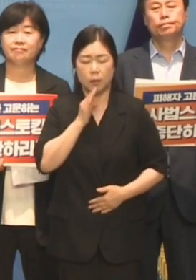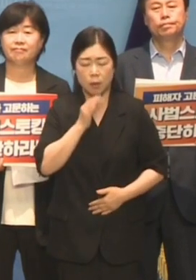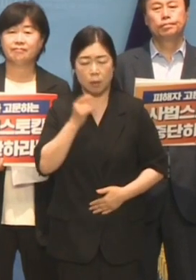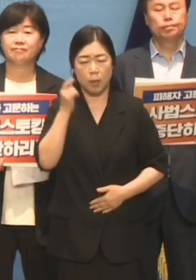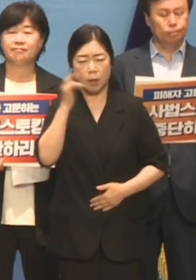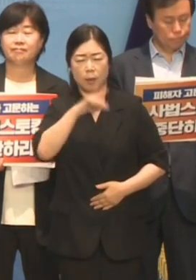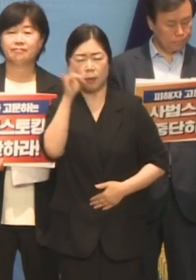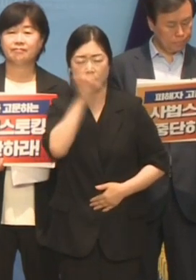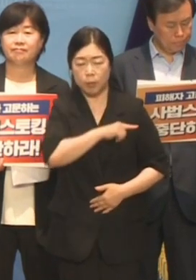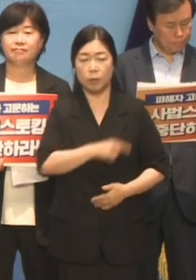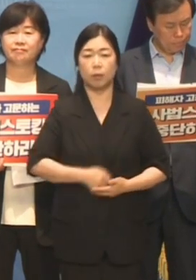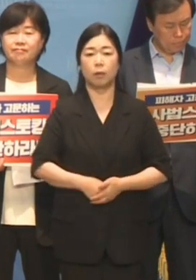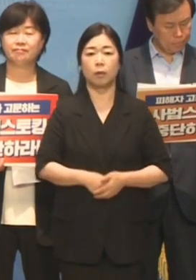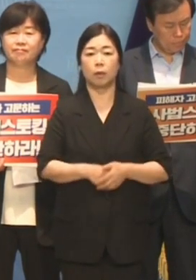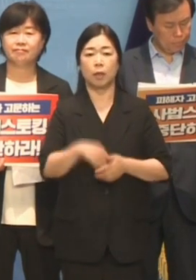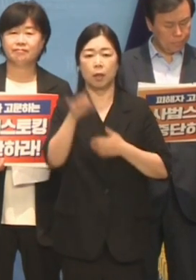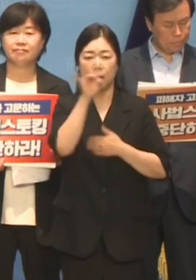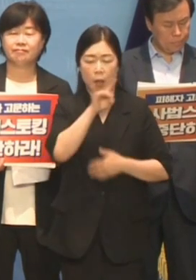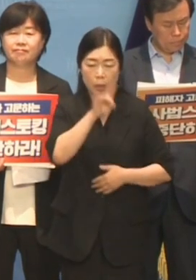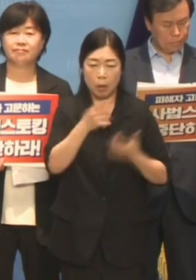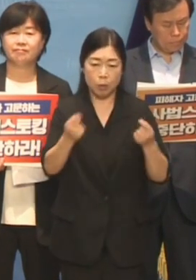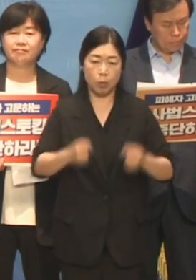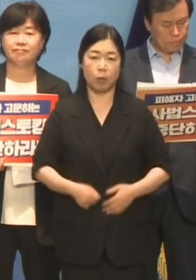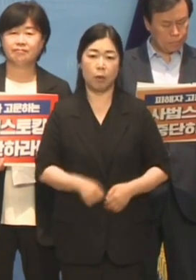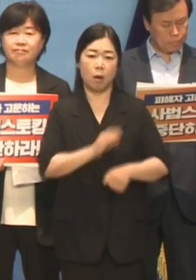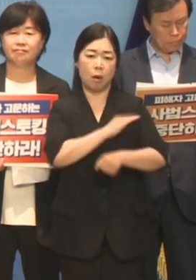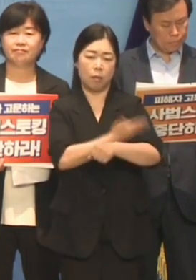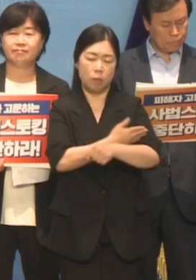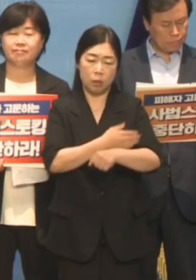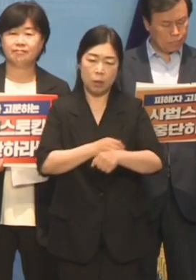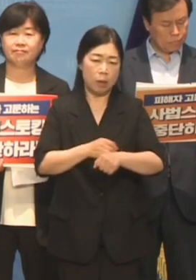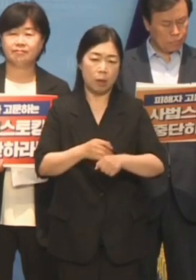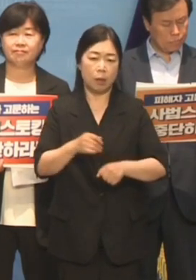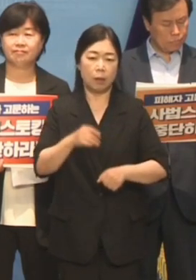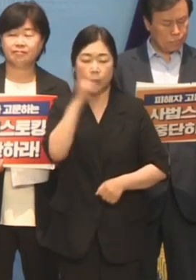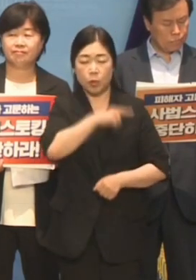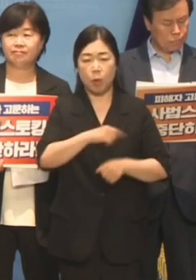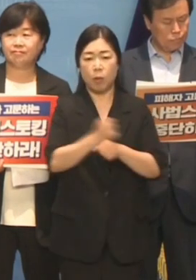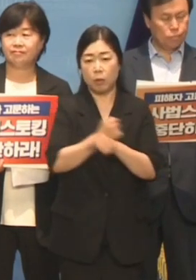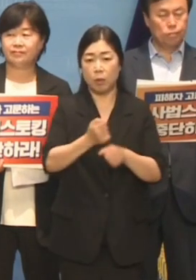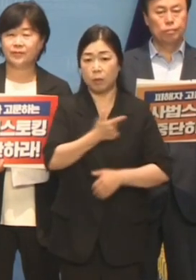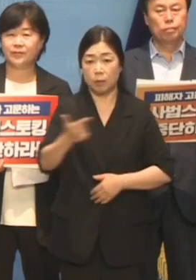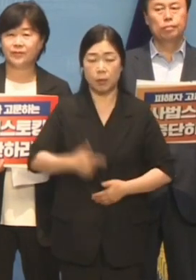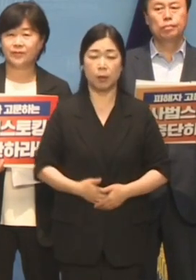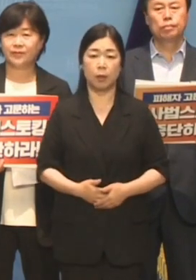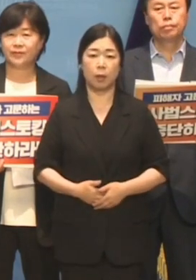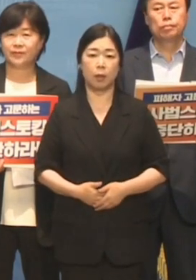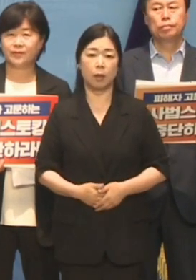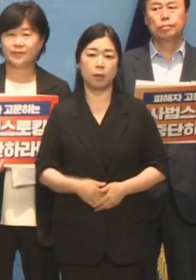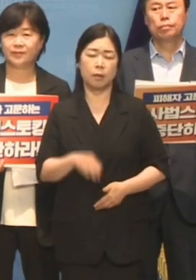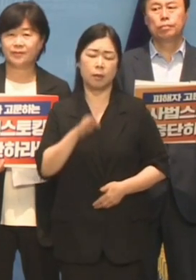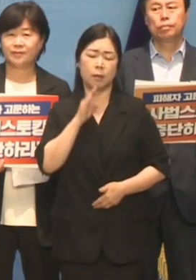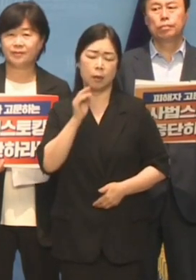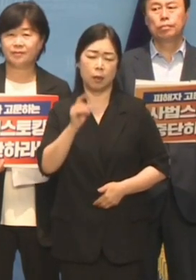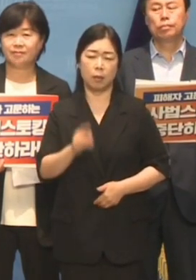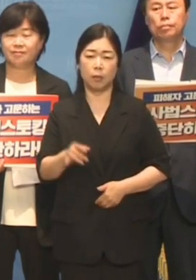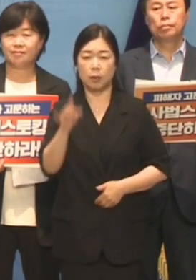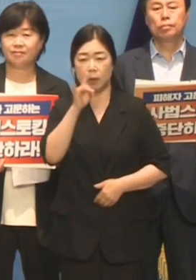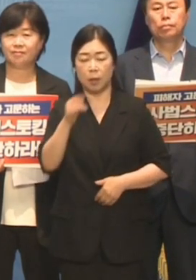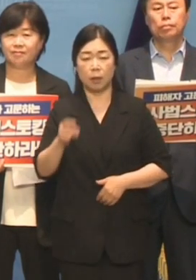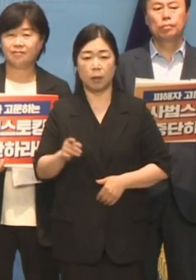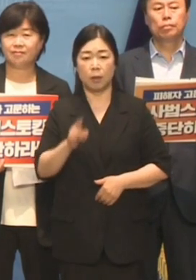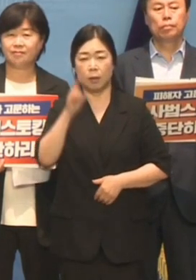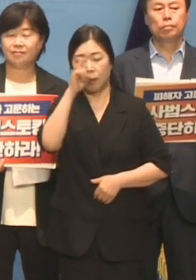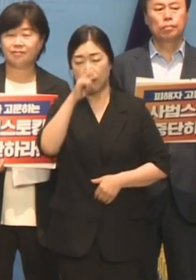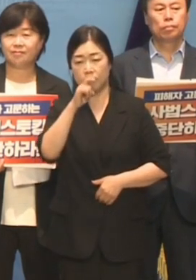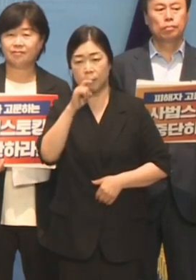간교하며 폭력적입니다. 심지어 악랄하기까지 한 윤석열 정부의 위선적 행태에